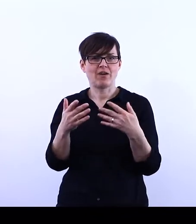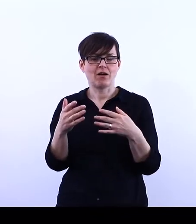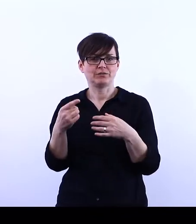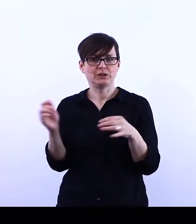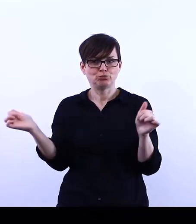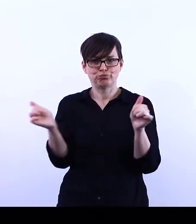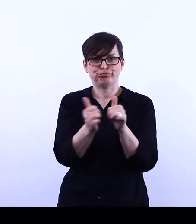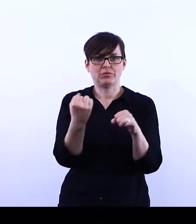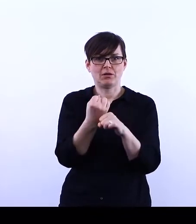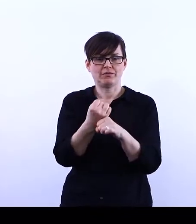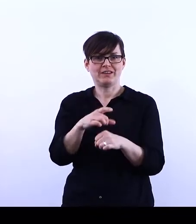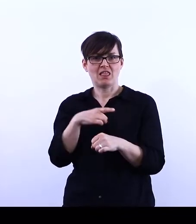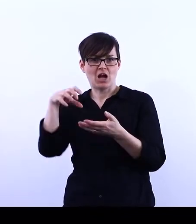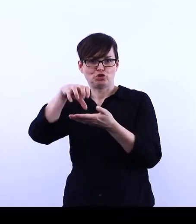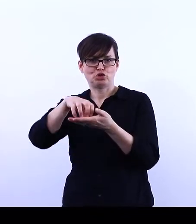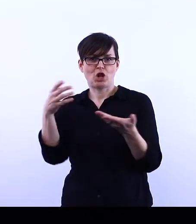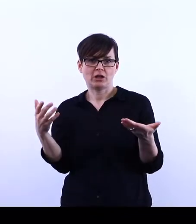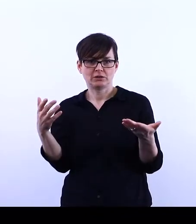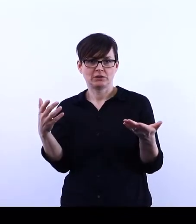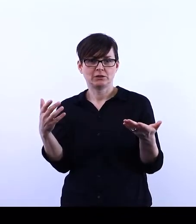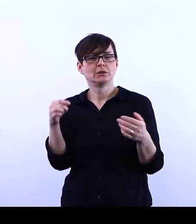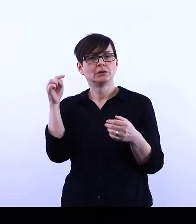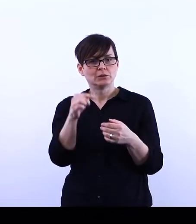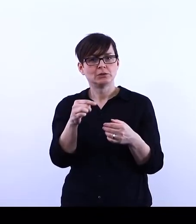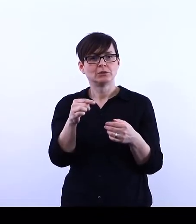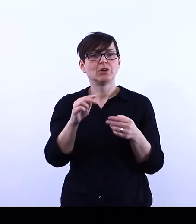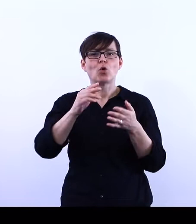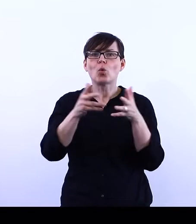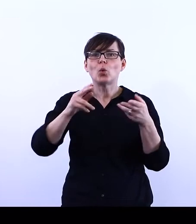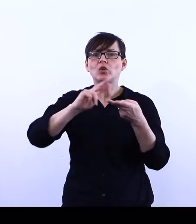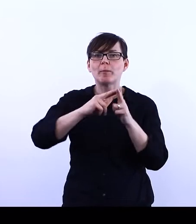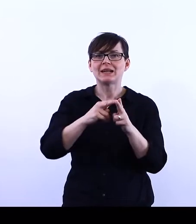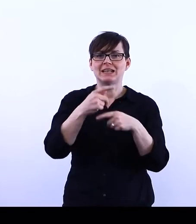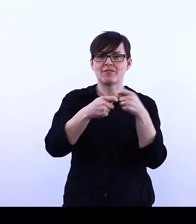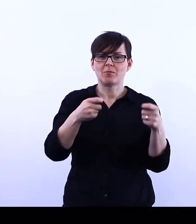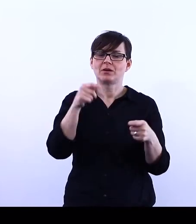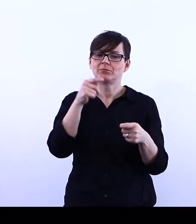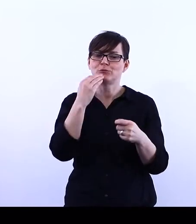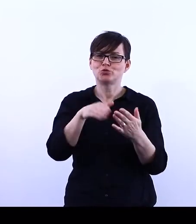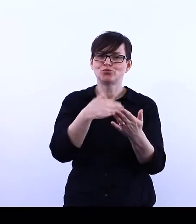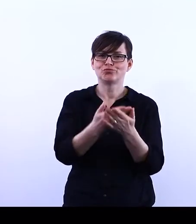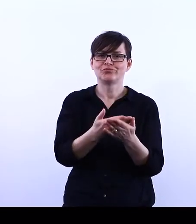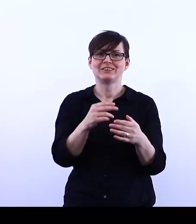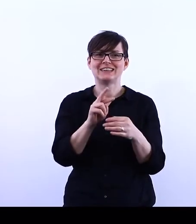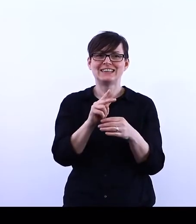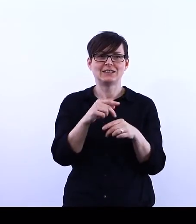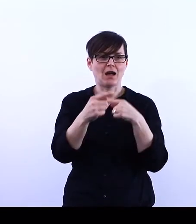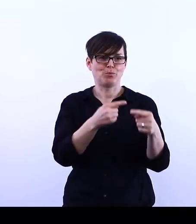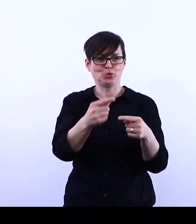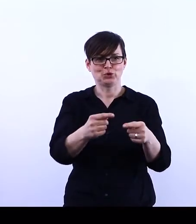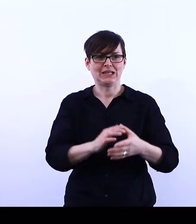genau, auch dort in dem großen Mitgliederverband Digitale Prozesse anstoßen.